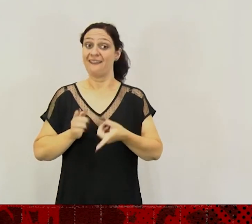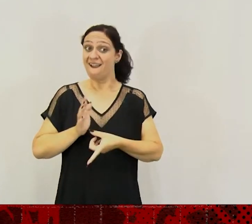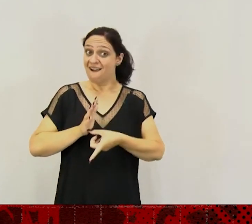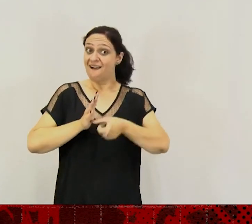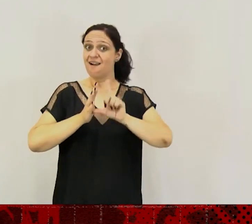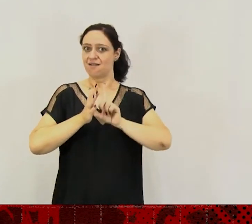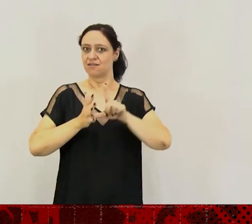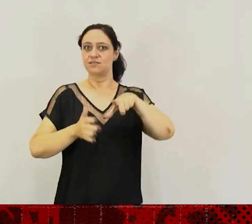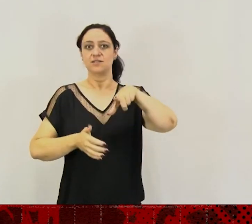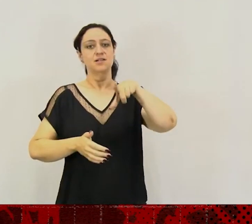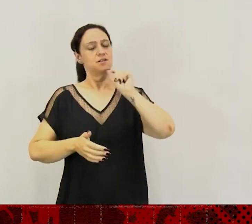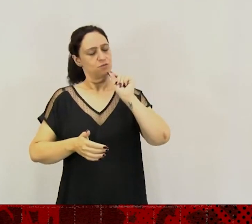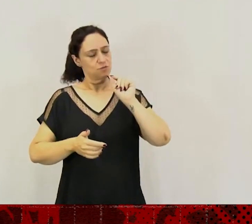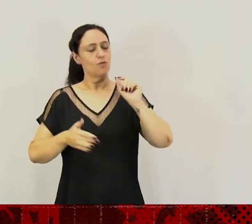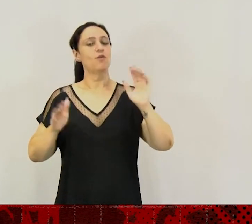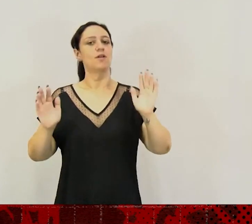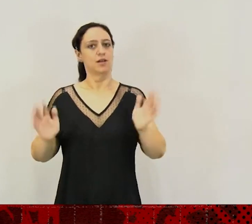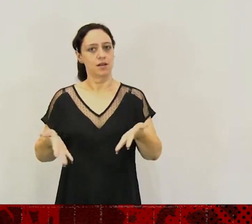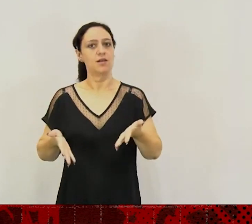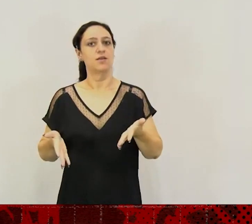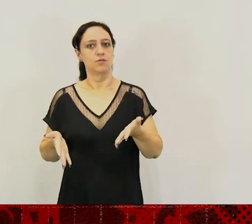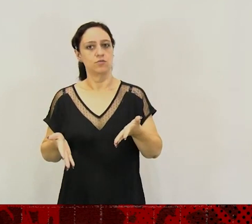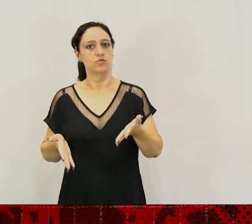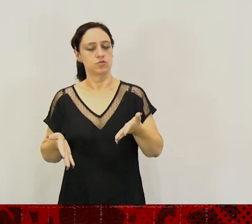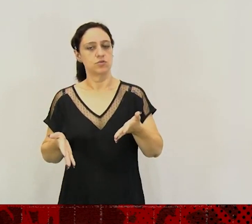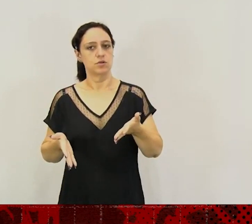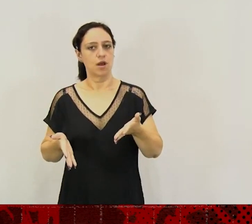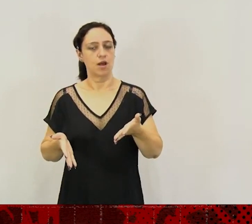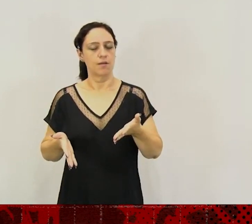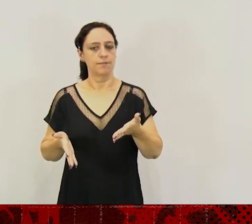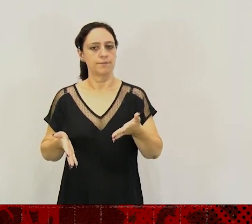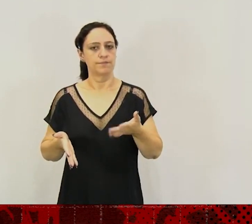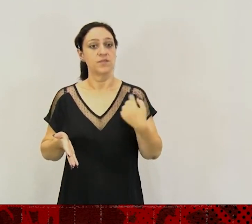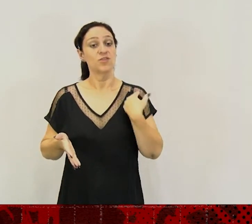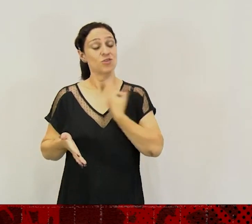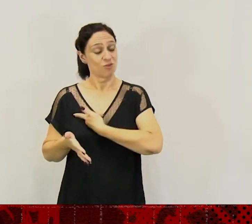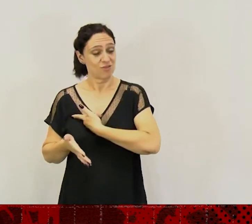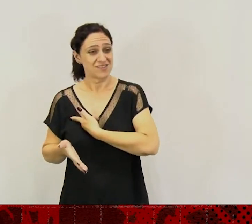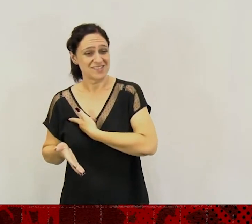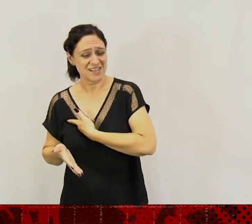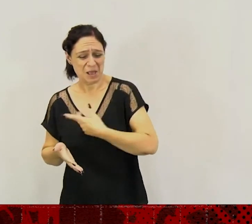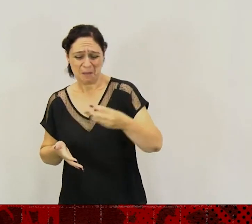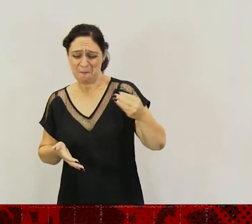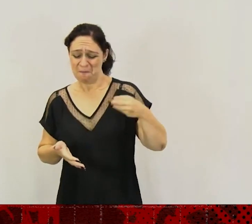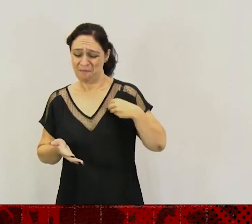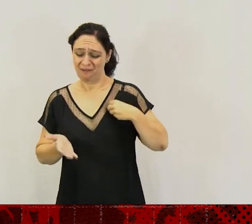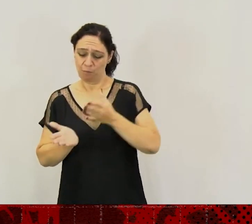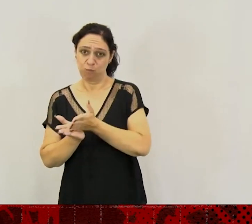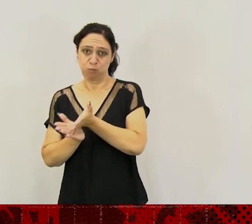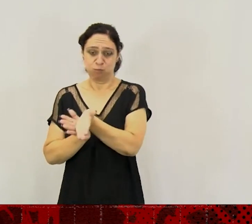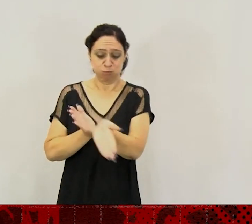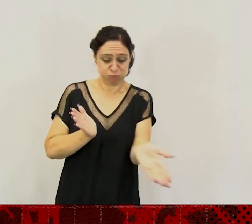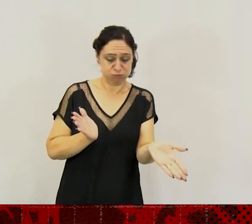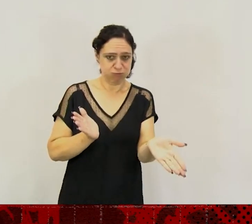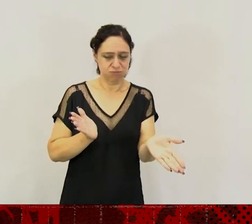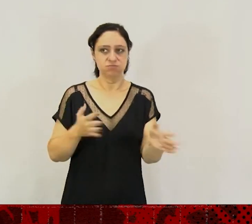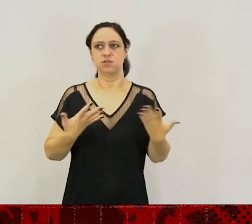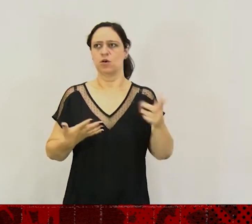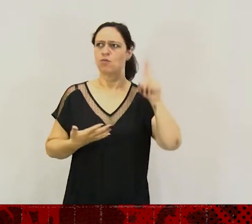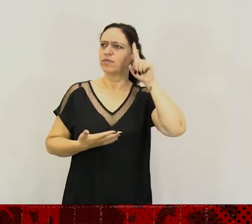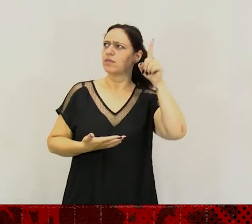você, Ele já tinha nos escolhido. Nós caímos, nós nos perdemos, e o Senhor falou